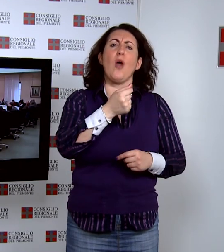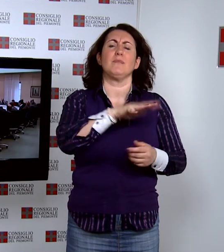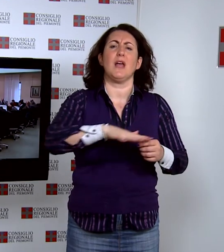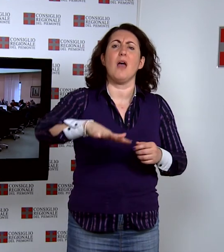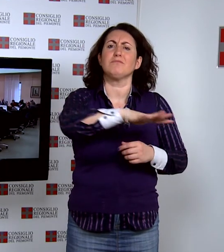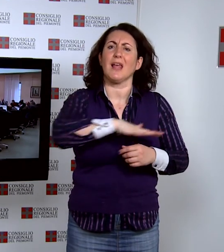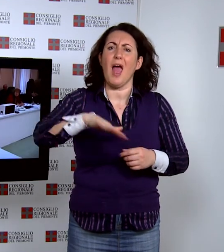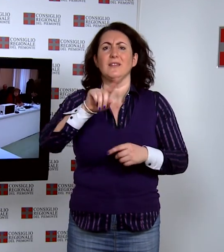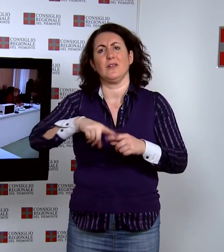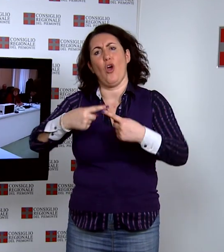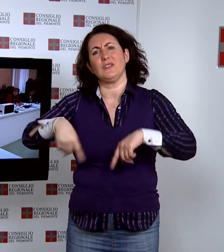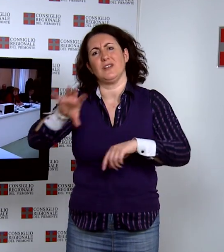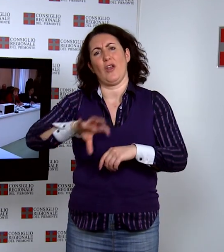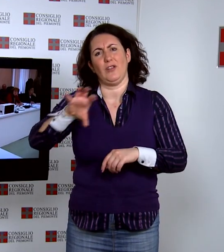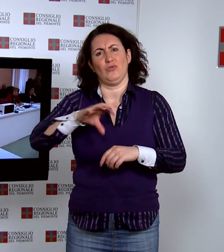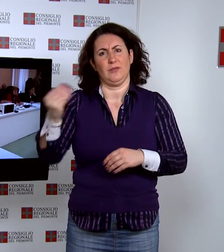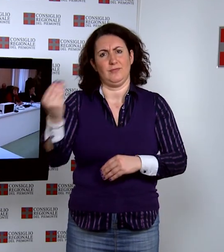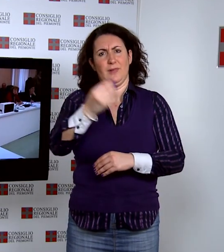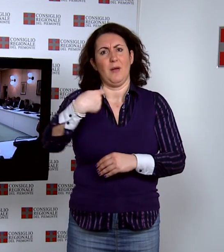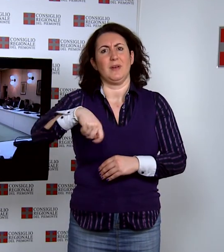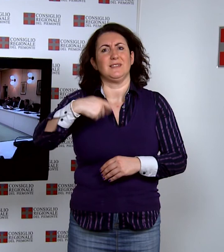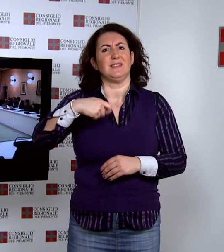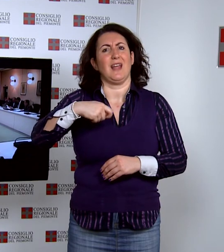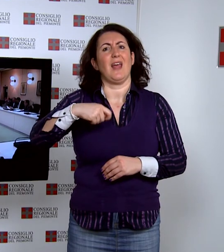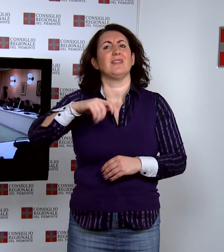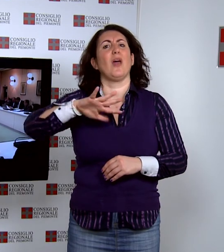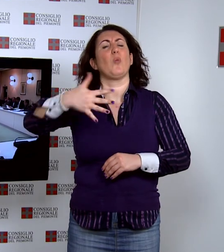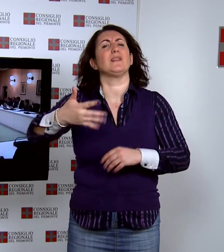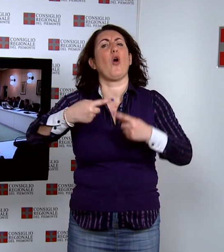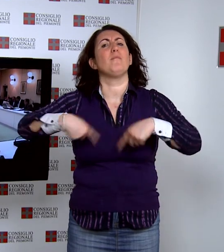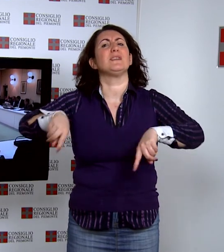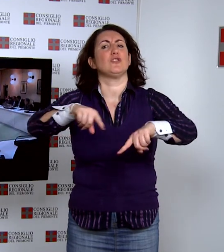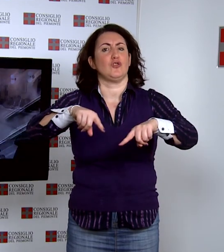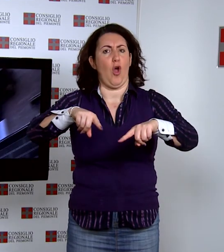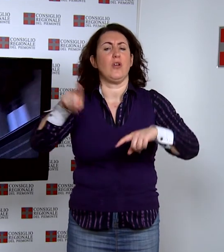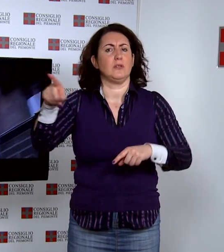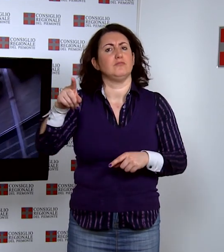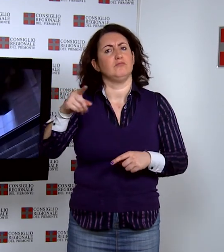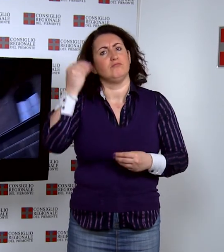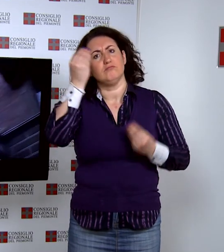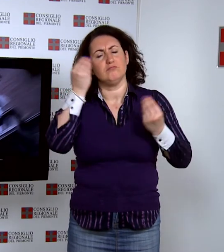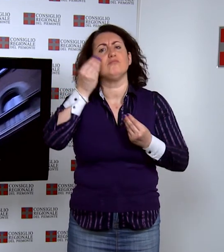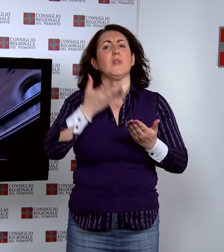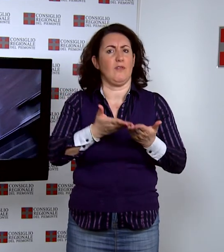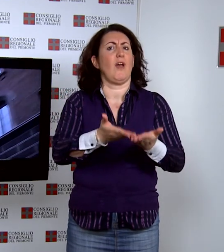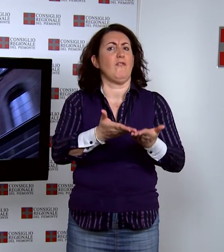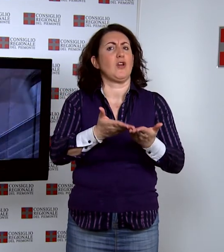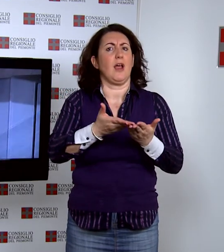seduta congiunta e presiedute dal presidente della quinta commissione, hanno espresso parere favorevole alla proposta di delibera della Giunta